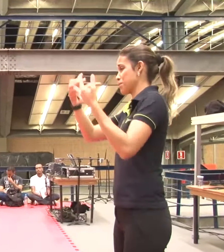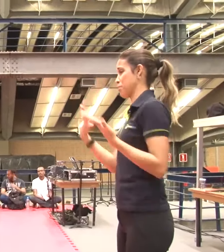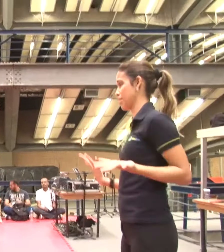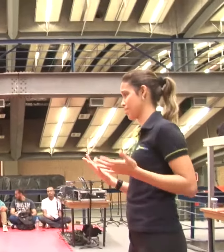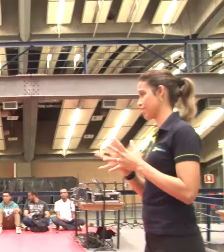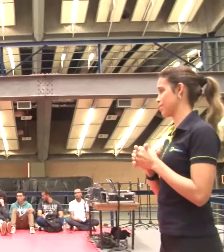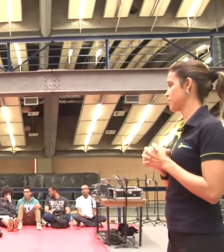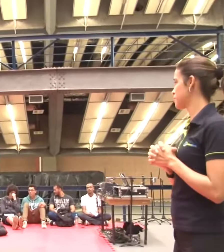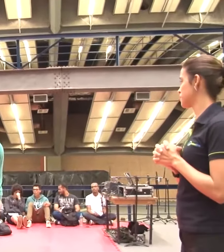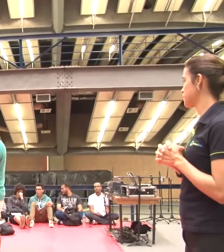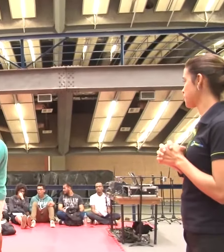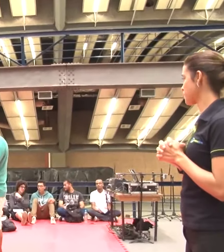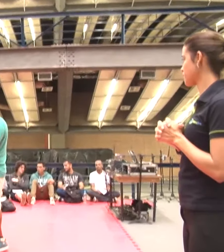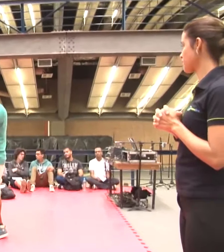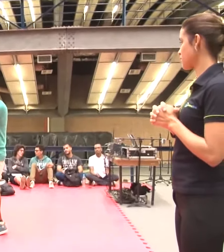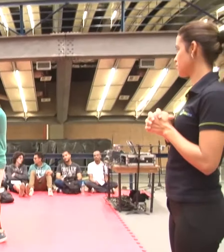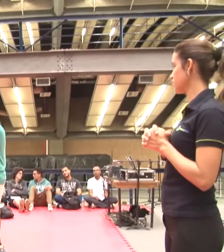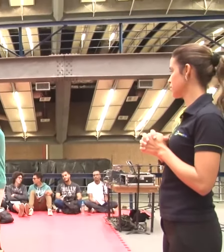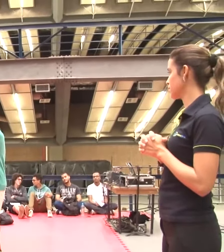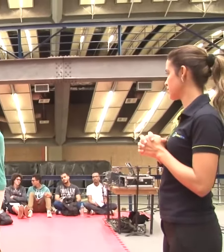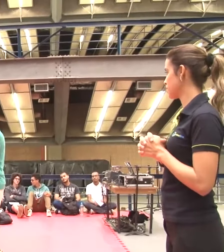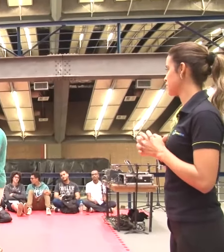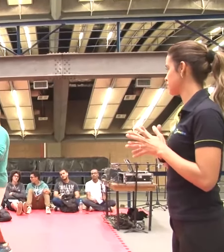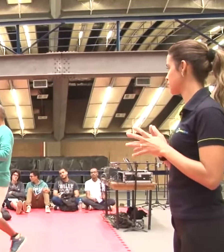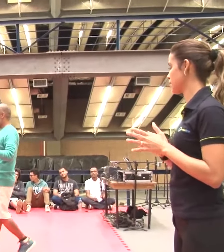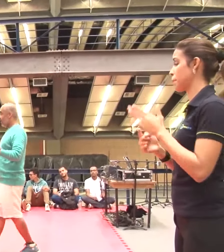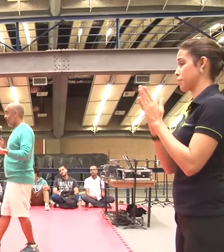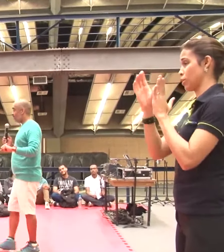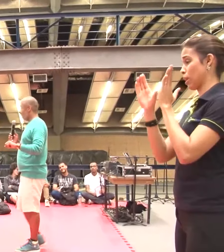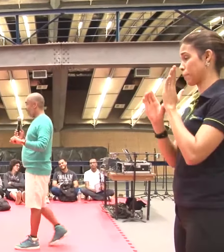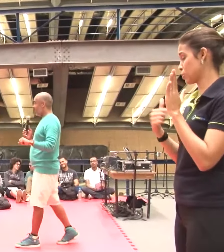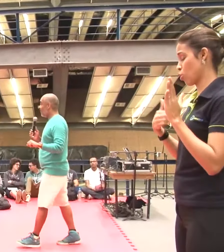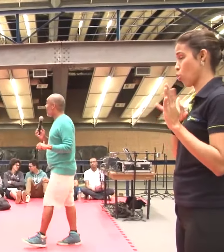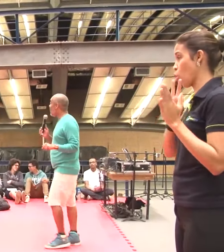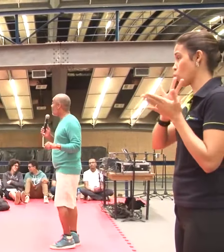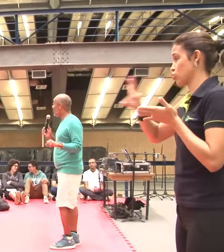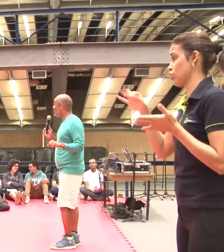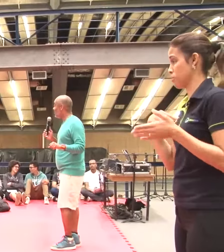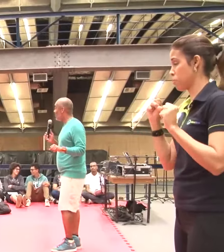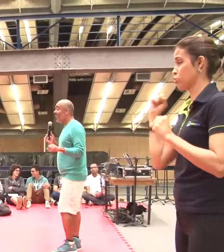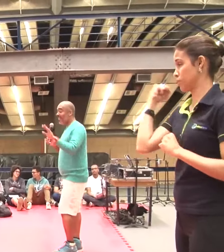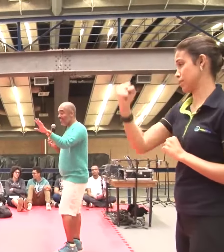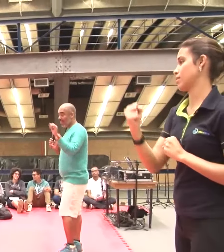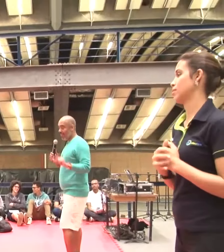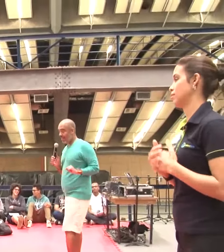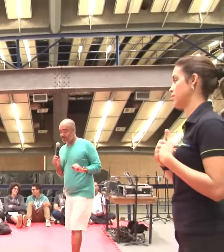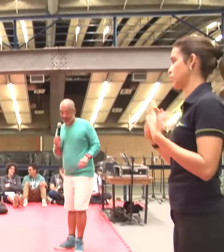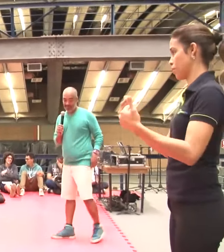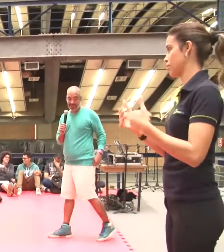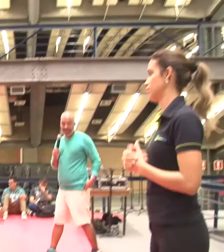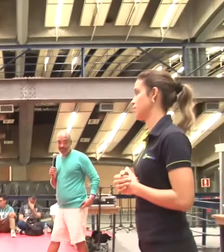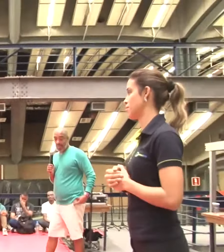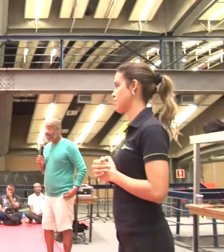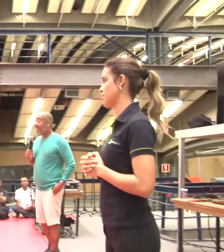um personagem, por exemplo, que eu não gosto. Sou louco se tiver que reescrever a obra, mas no primeiro capítulo, logo de uma vez, né? Quem matou o Bentinho? Tá até na vela da